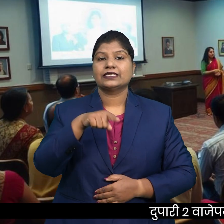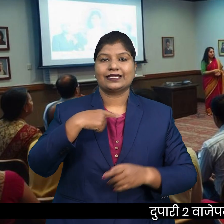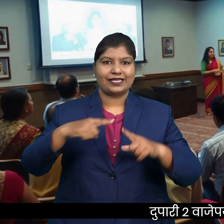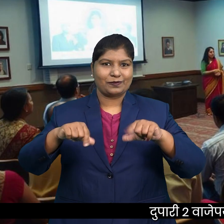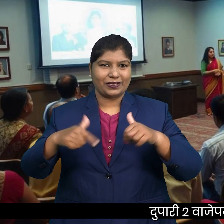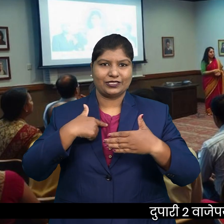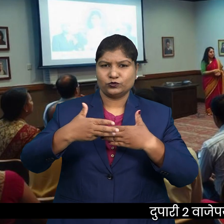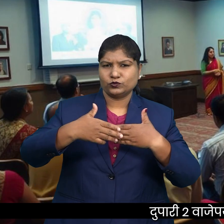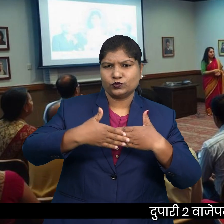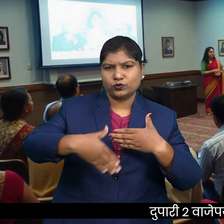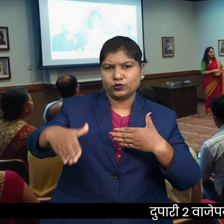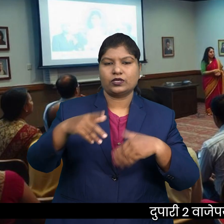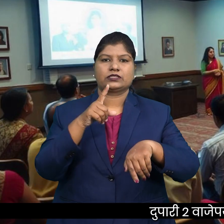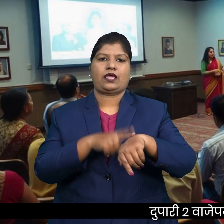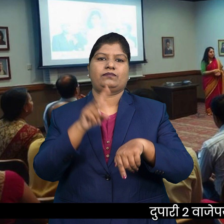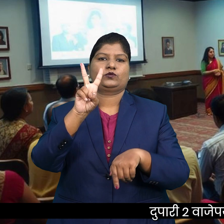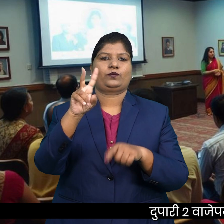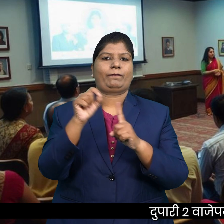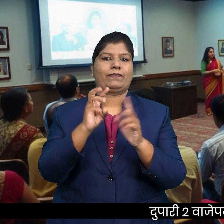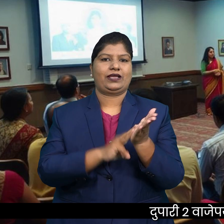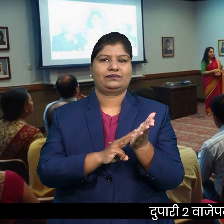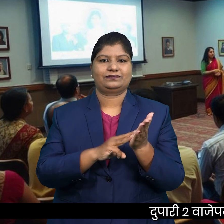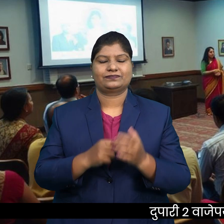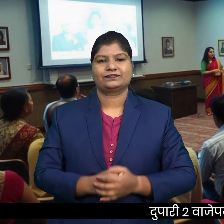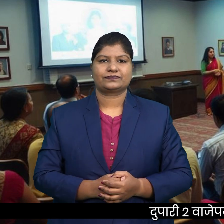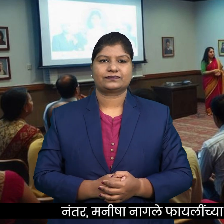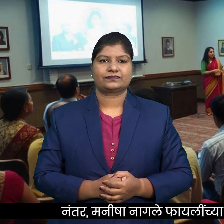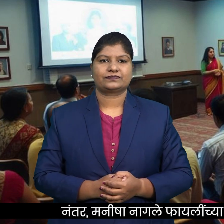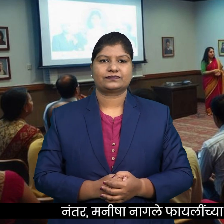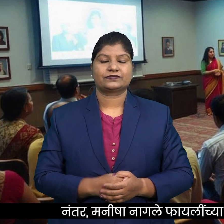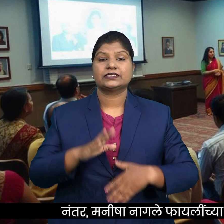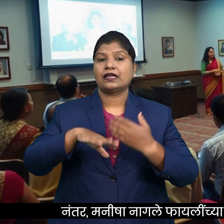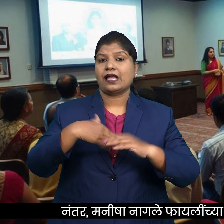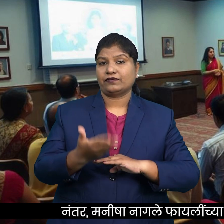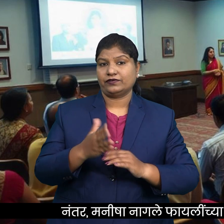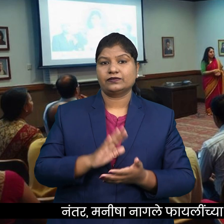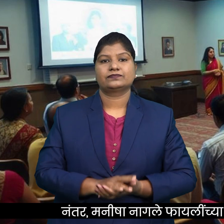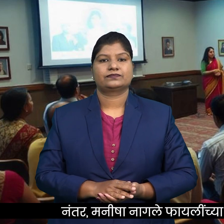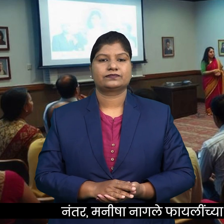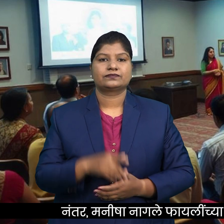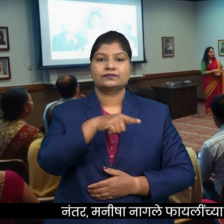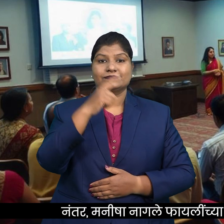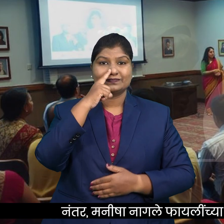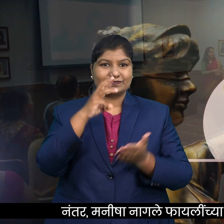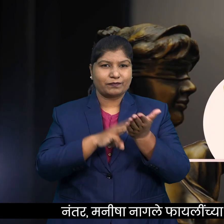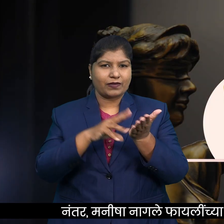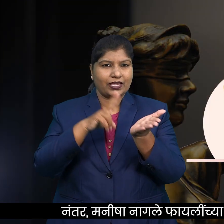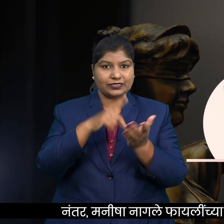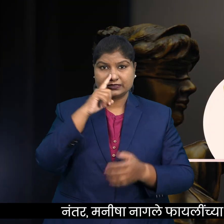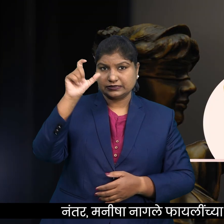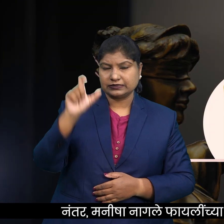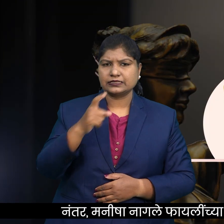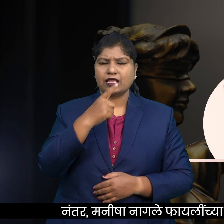दुपारी 2 वाजेपर्यंत सभा सुरू राहिली. नंतर मनीषा नागले फायलीच्या